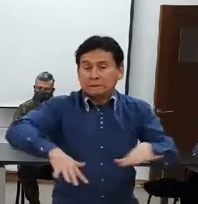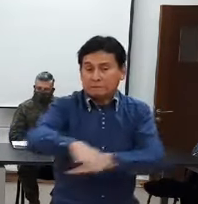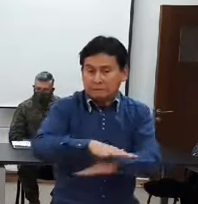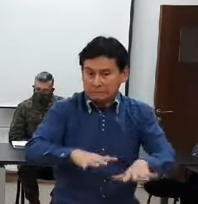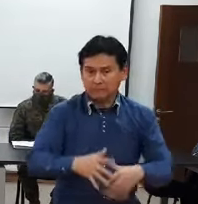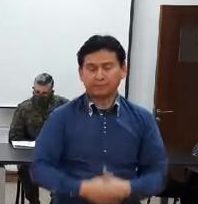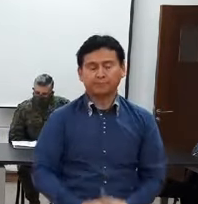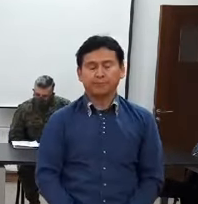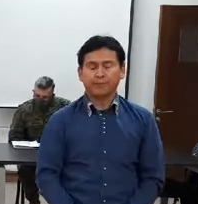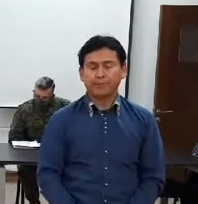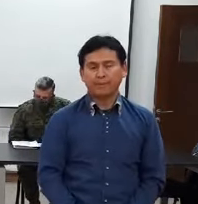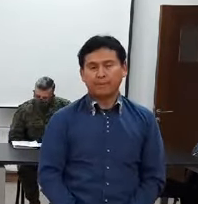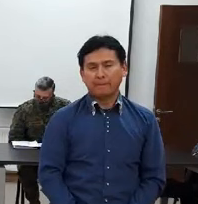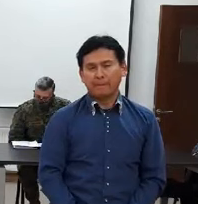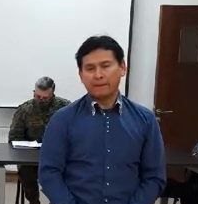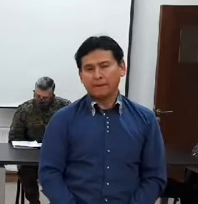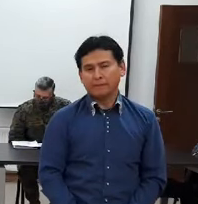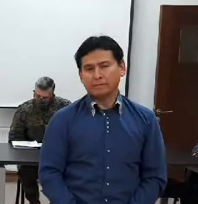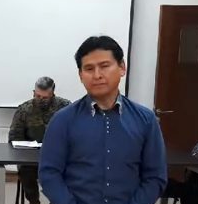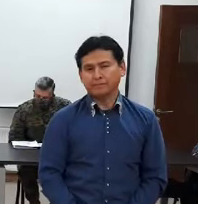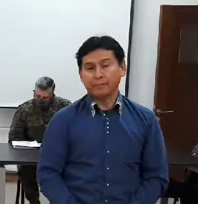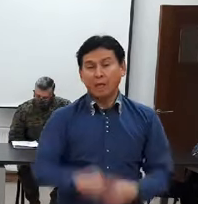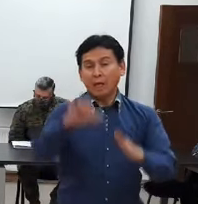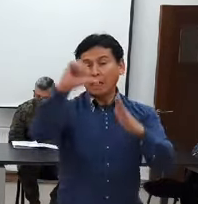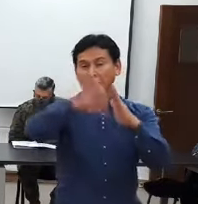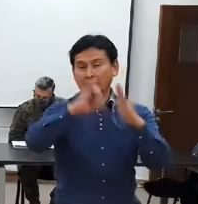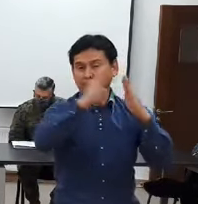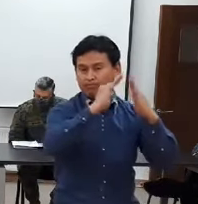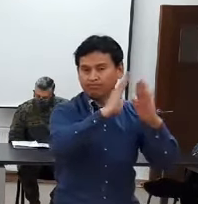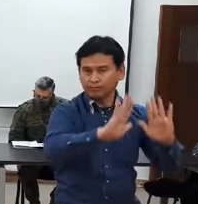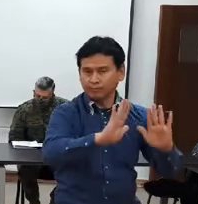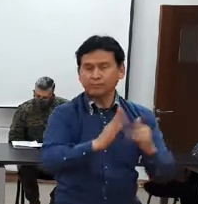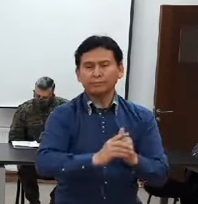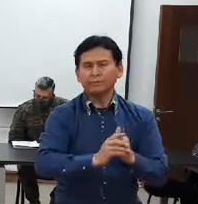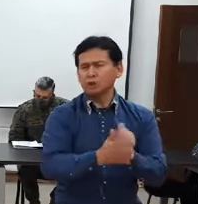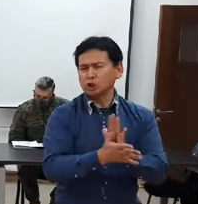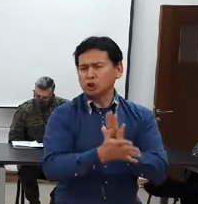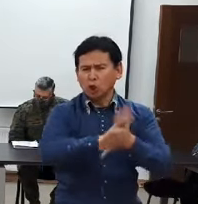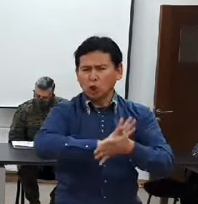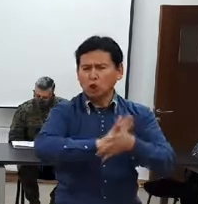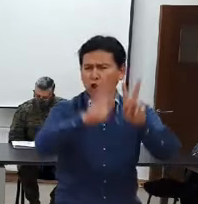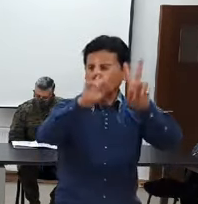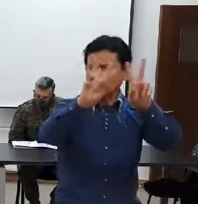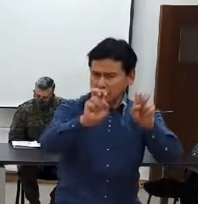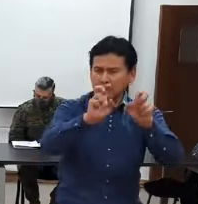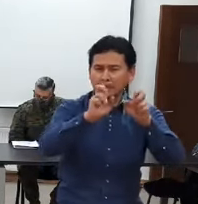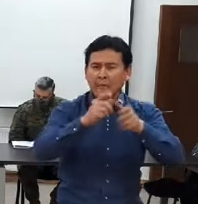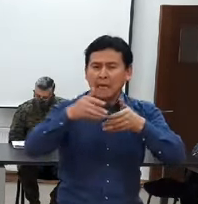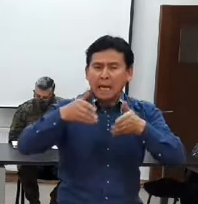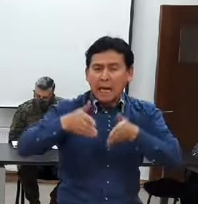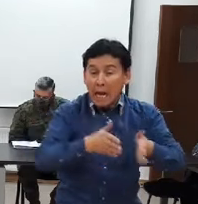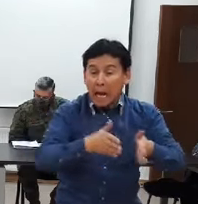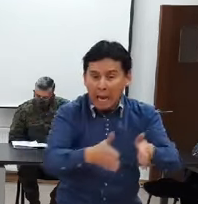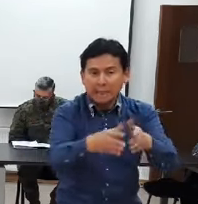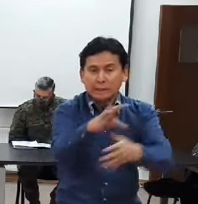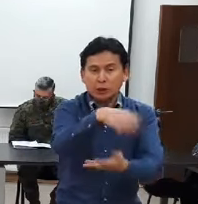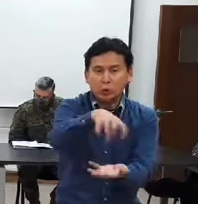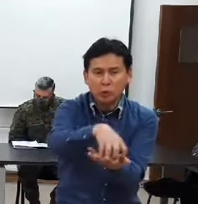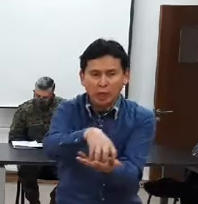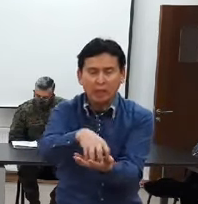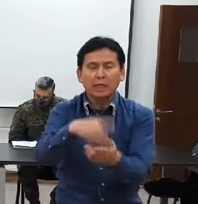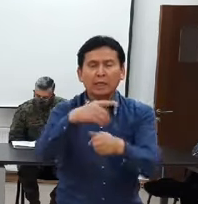fechas. El toque de queda, todo el despliegue que ha habido en nuestras calles y ciudades y